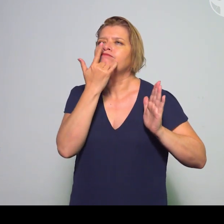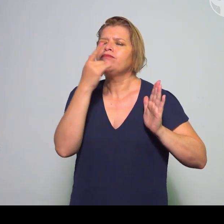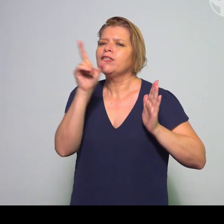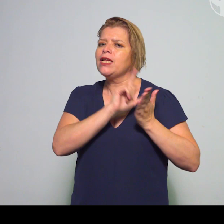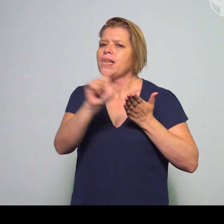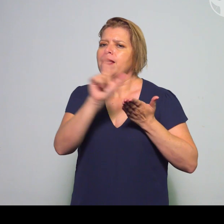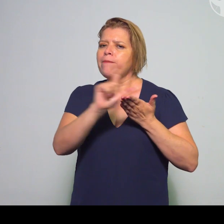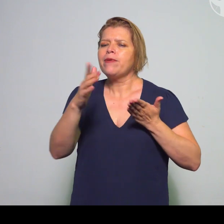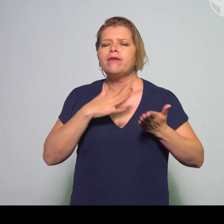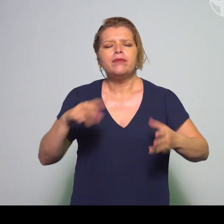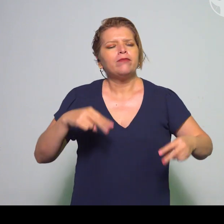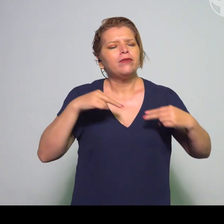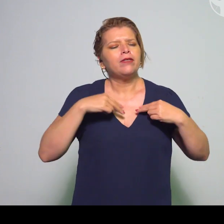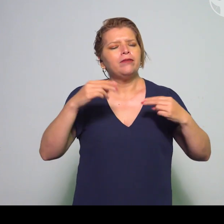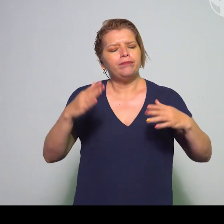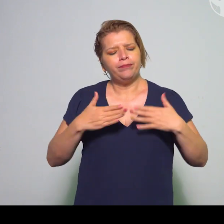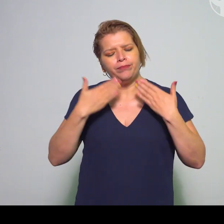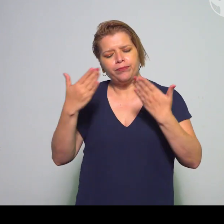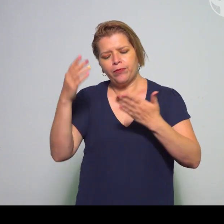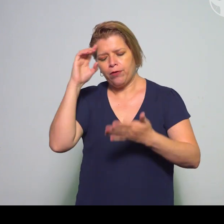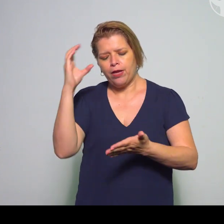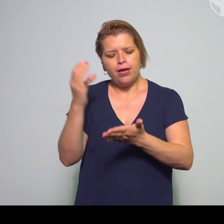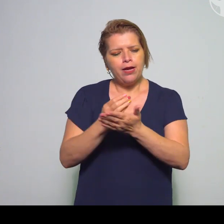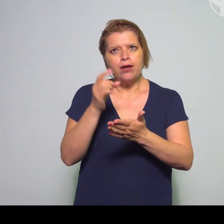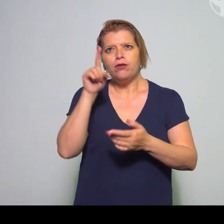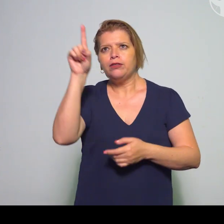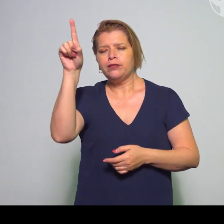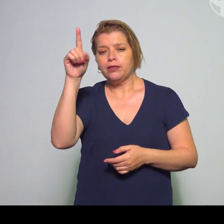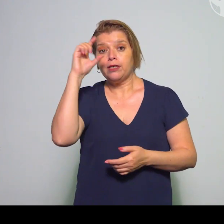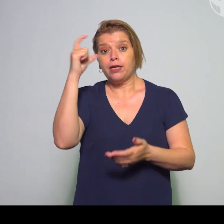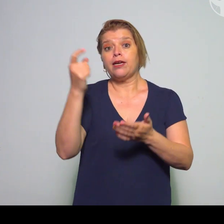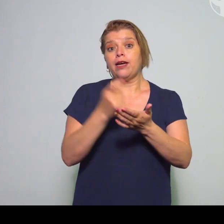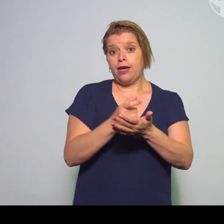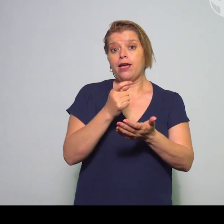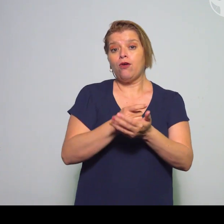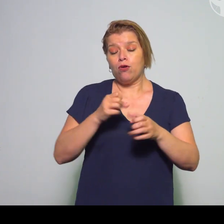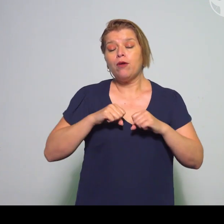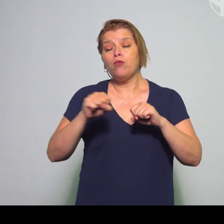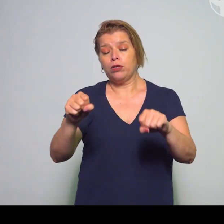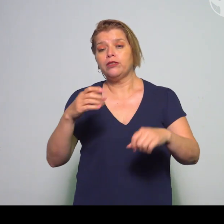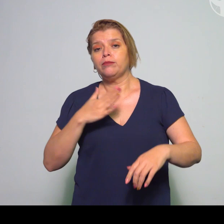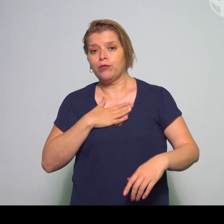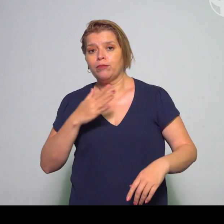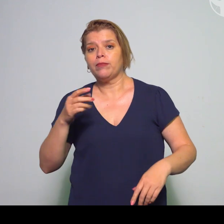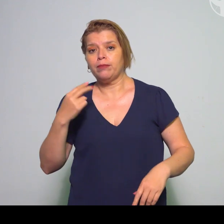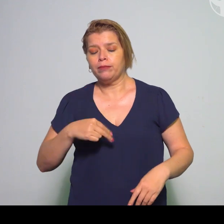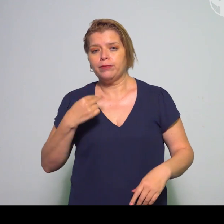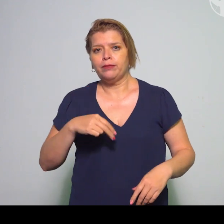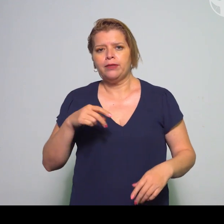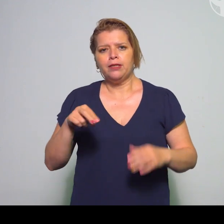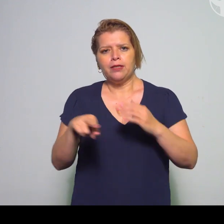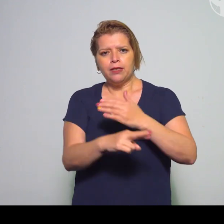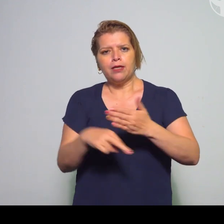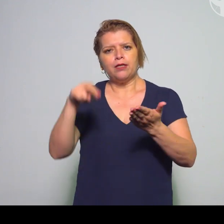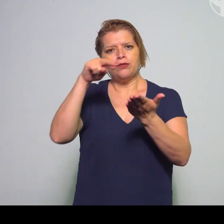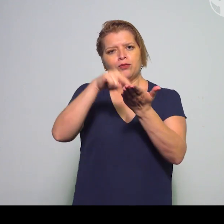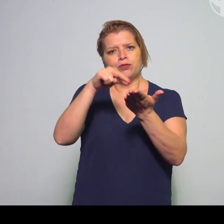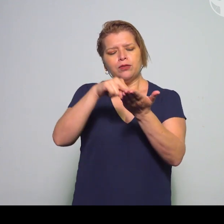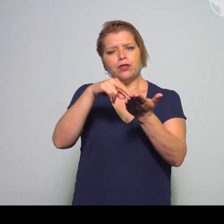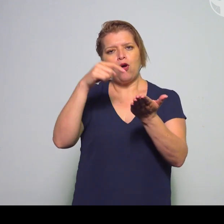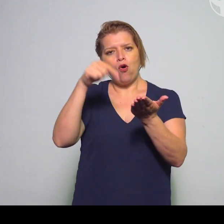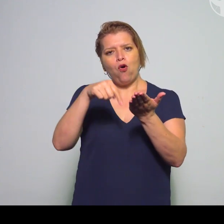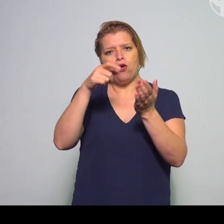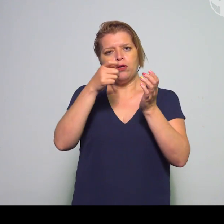que limpies mi vida. Confieso que creo en ti, que creo que moriste por mí, que creo que